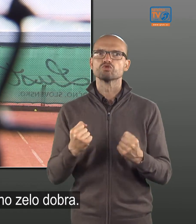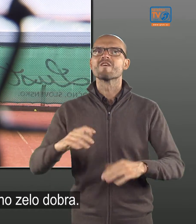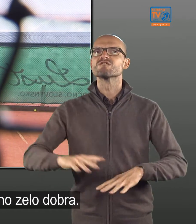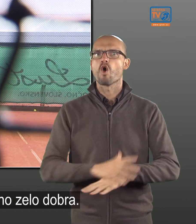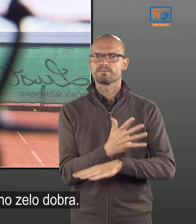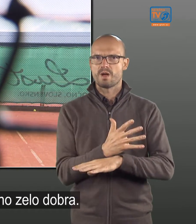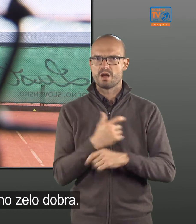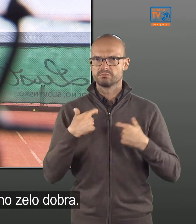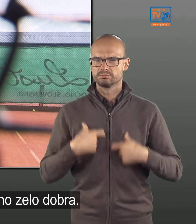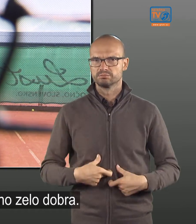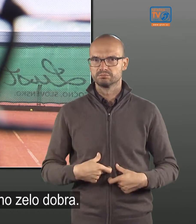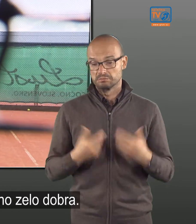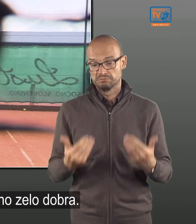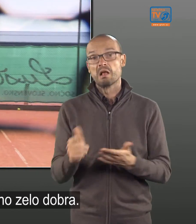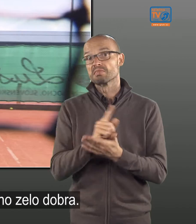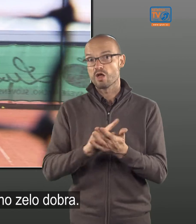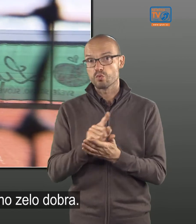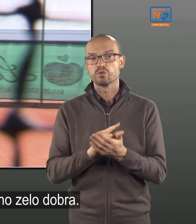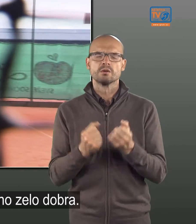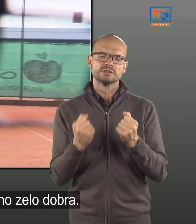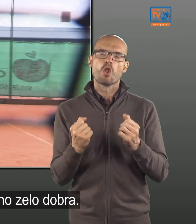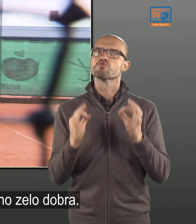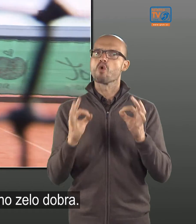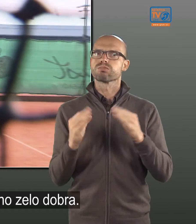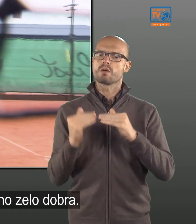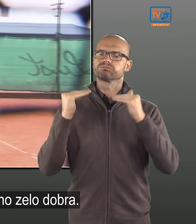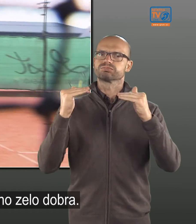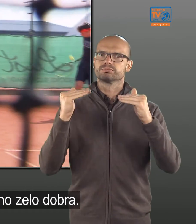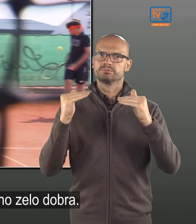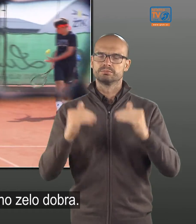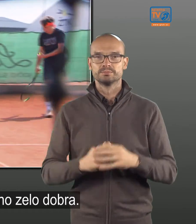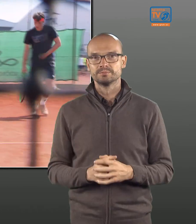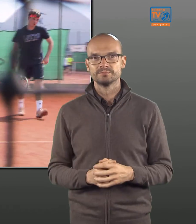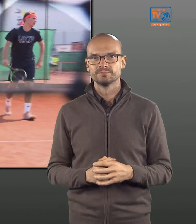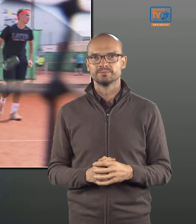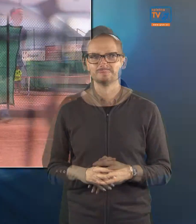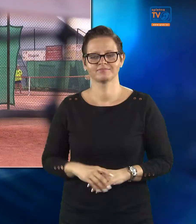ohranim formo, ki je trenutno zelo dobra.